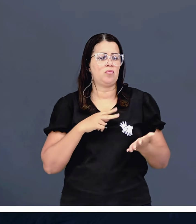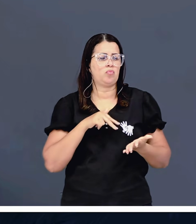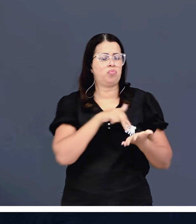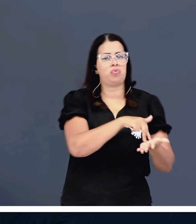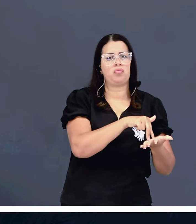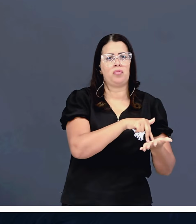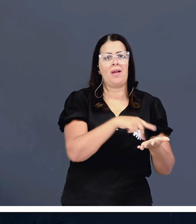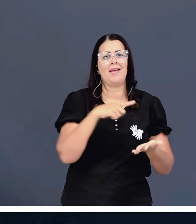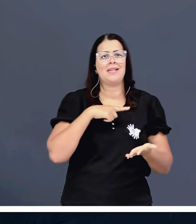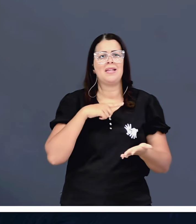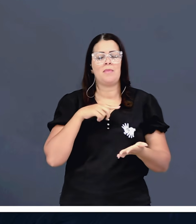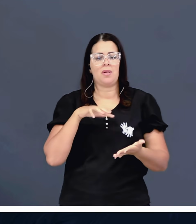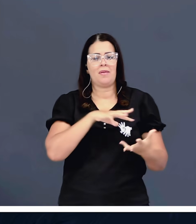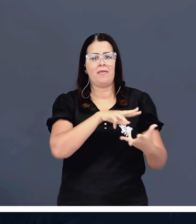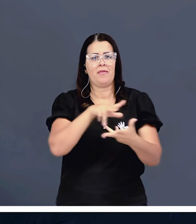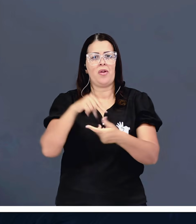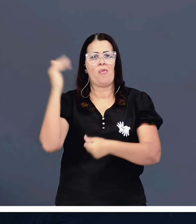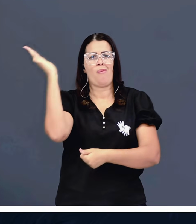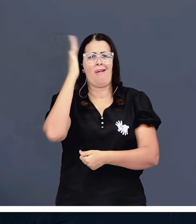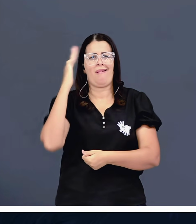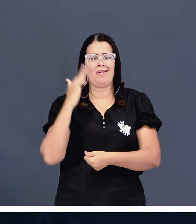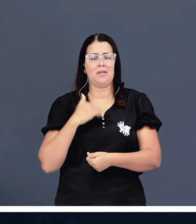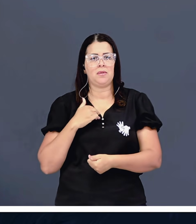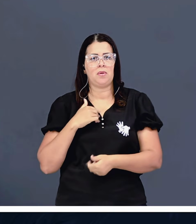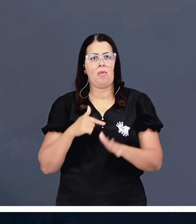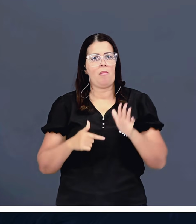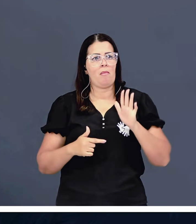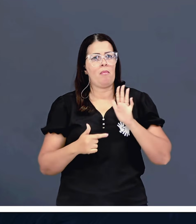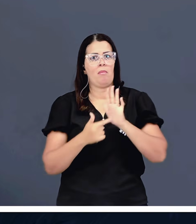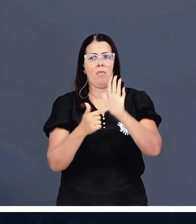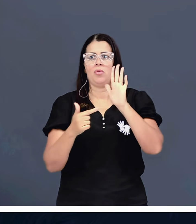Esse tempo que a gente tem vivido no Brasil tem sido tão revelador, né, gente?